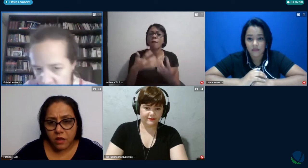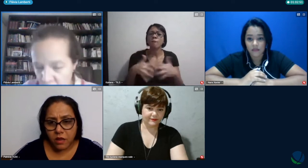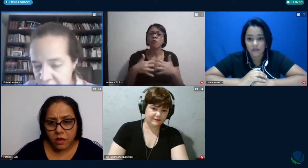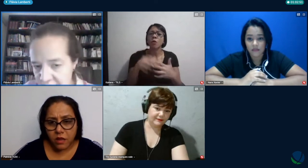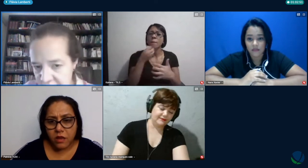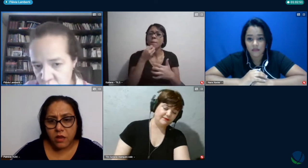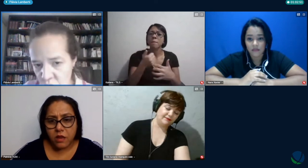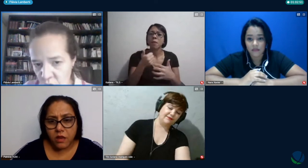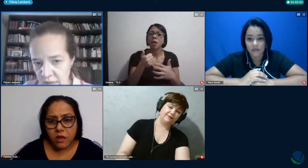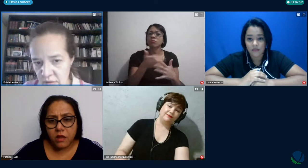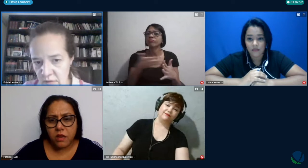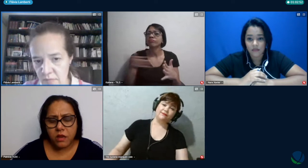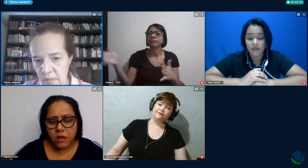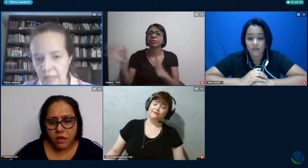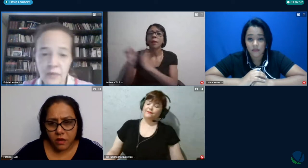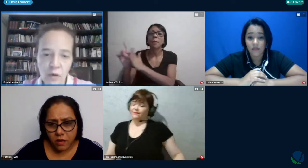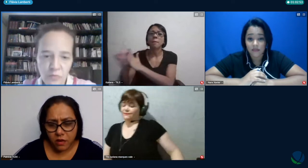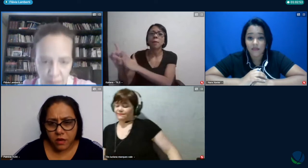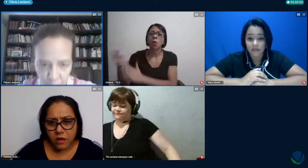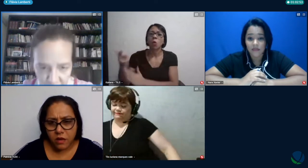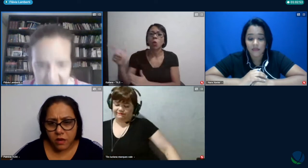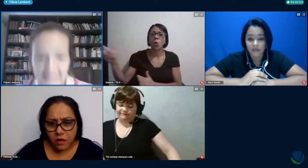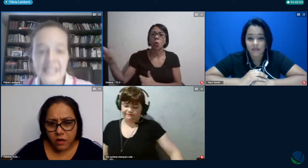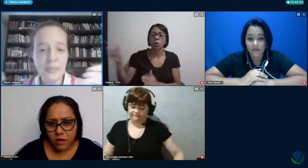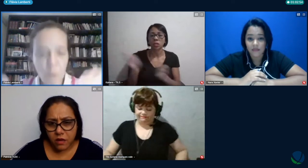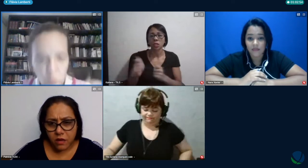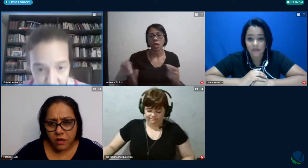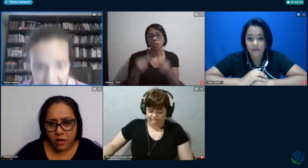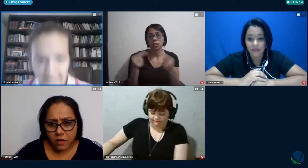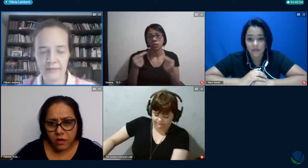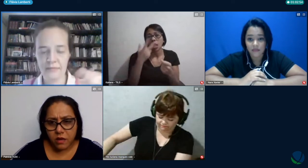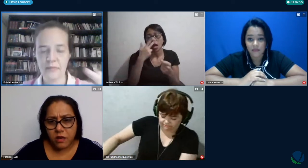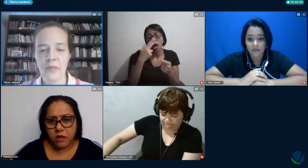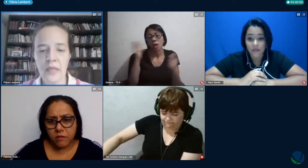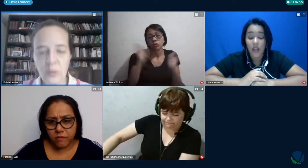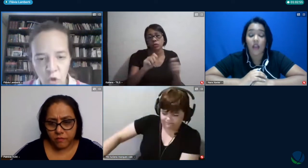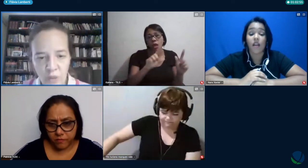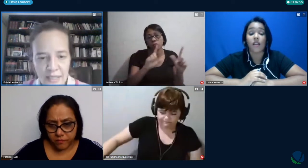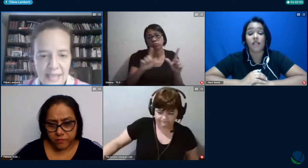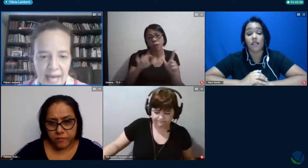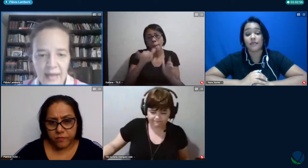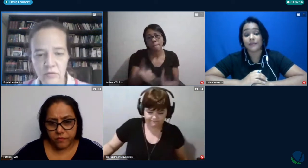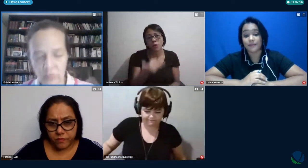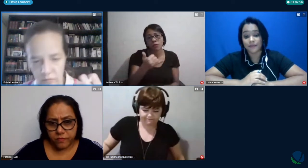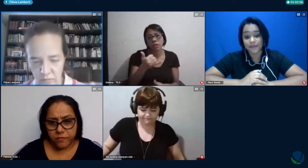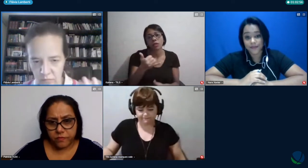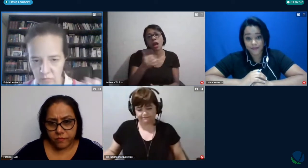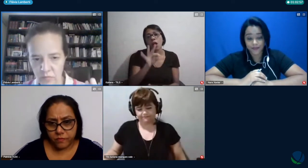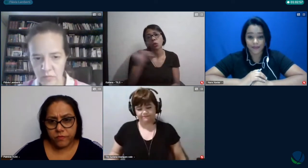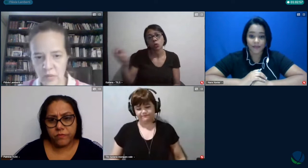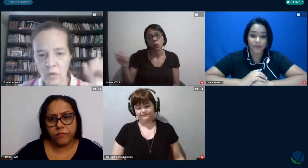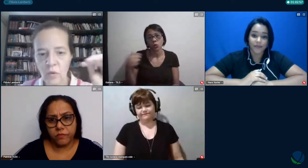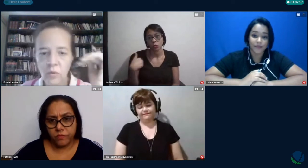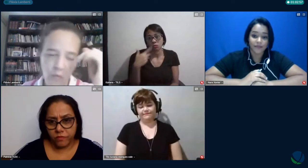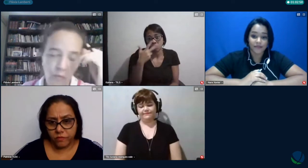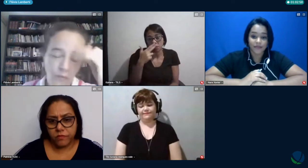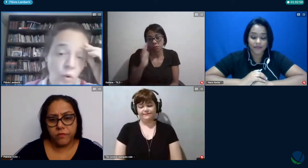para todas as questões e poderia ser reproduzida em todas elas.